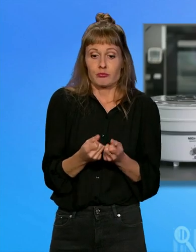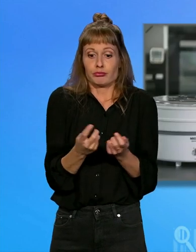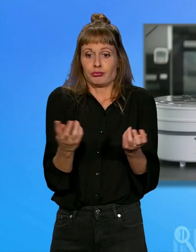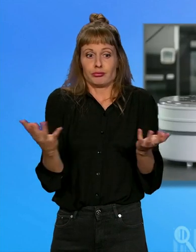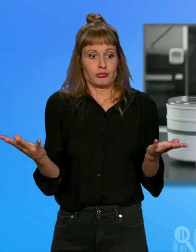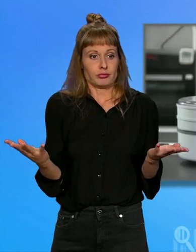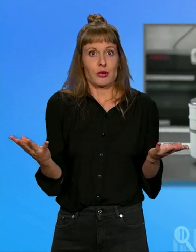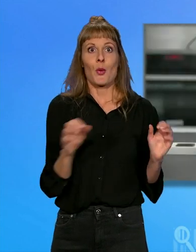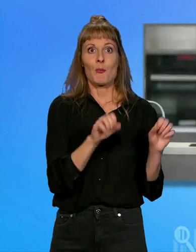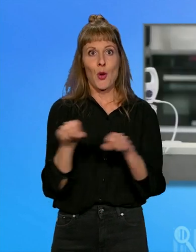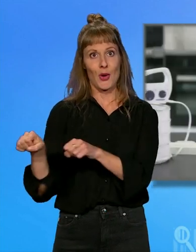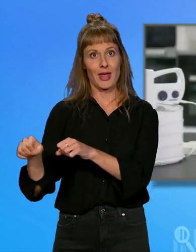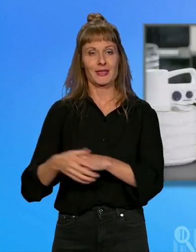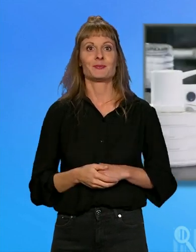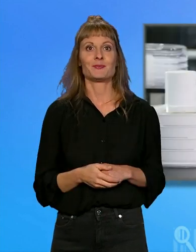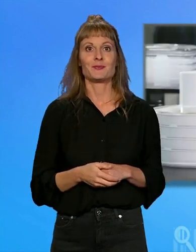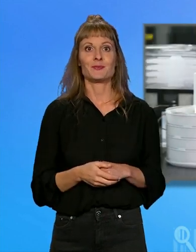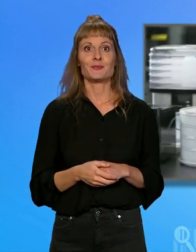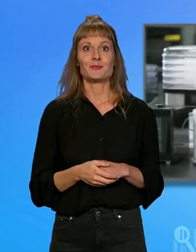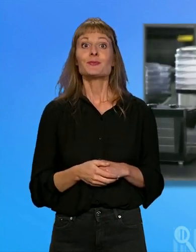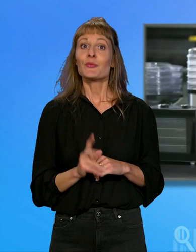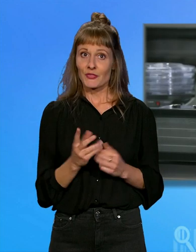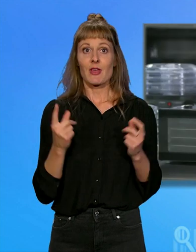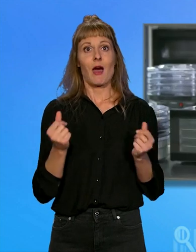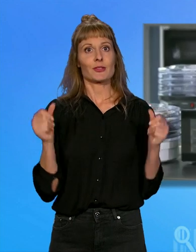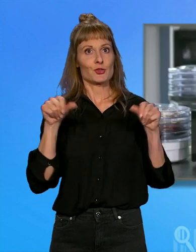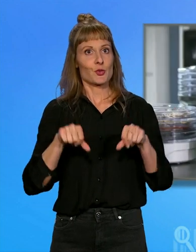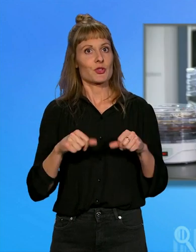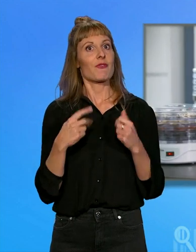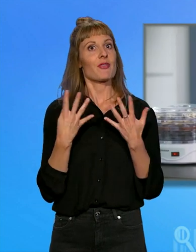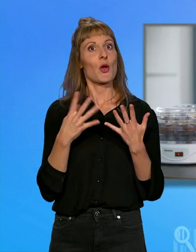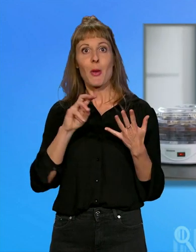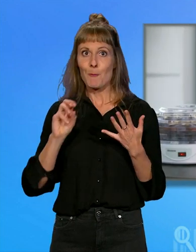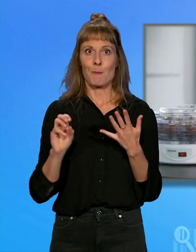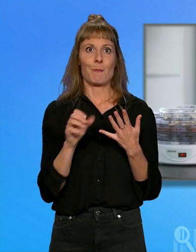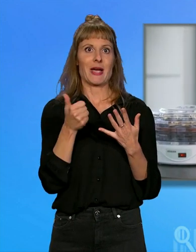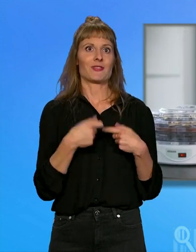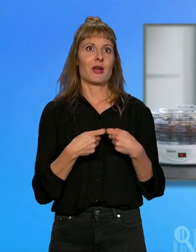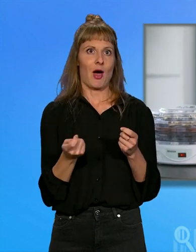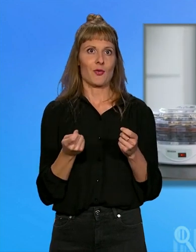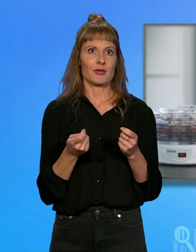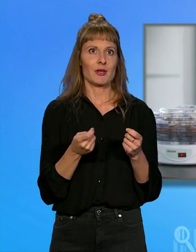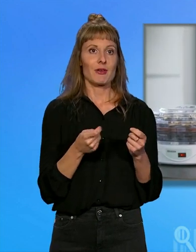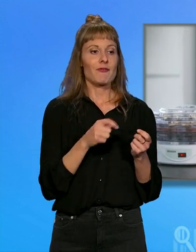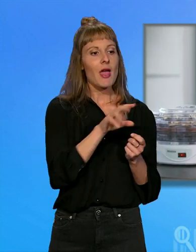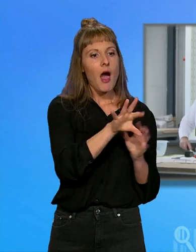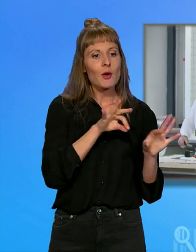Kassensturz hat die 9 meistverkauften Geräte für den Privathaushalt im Labor Applitest in Nürnberg testen